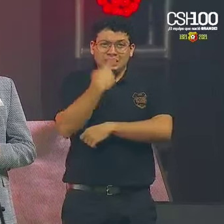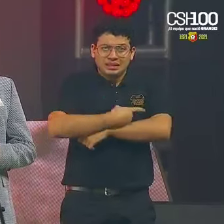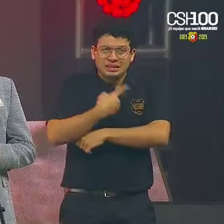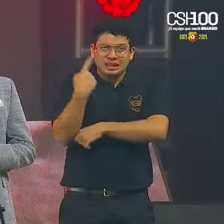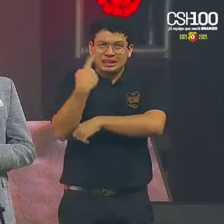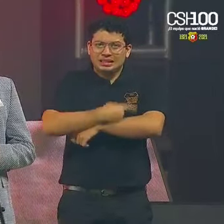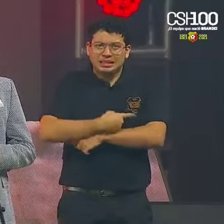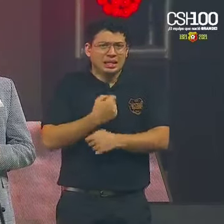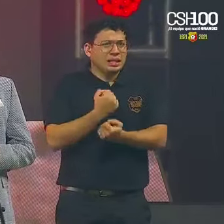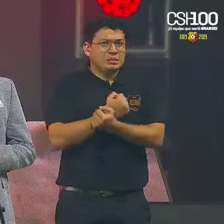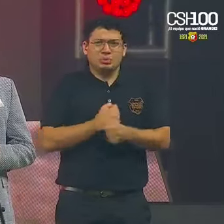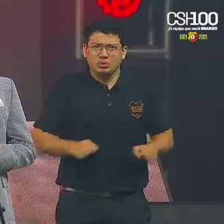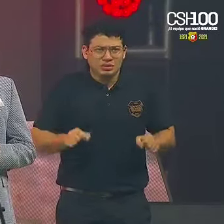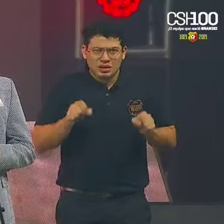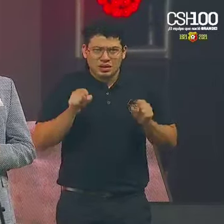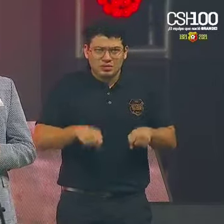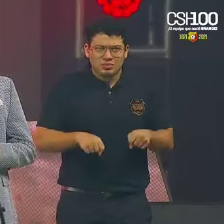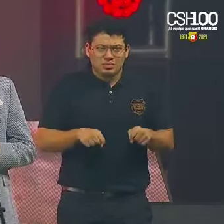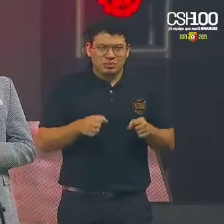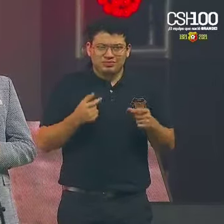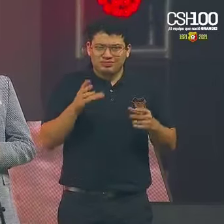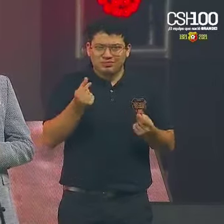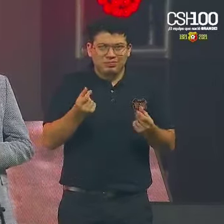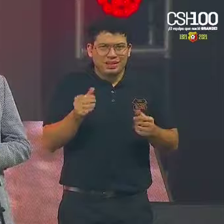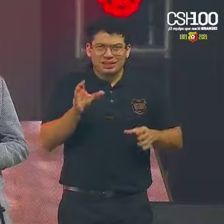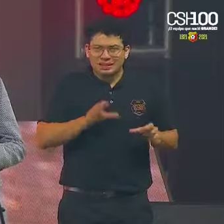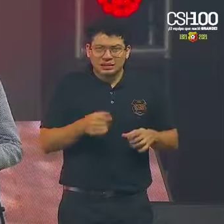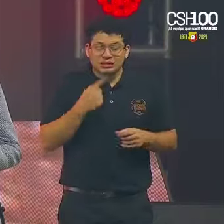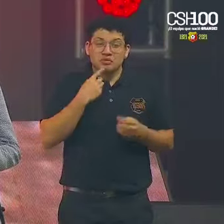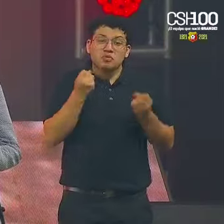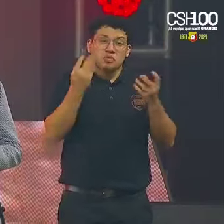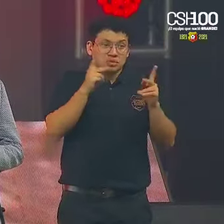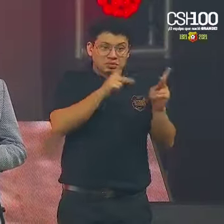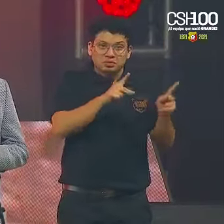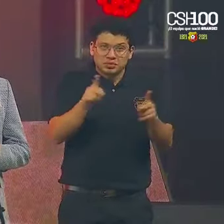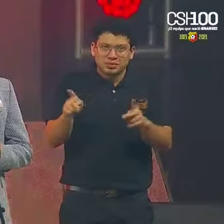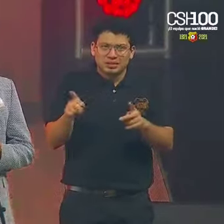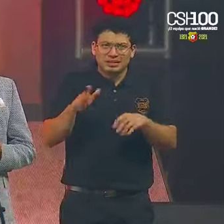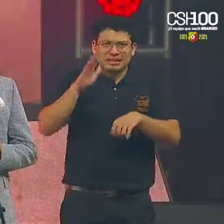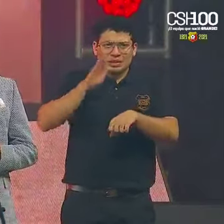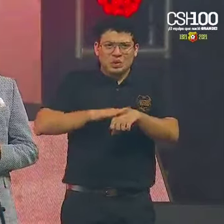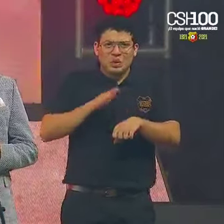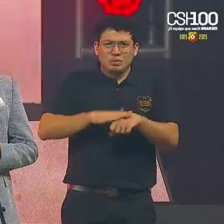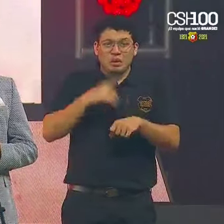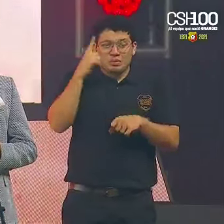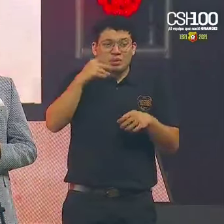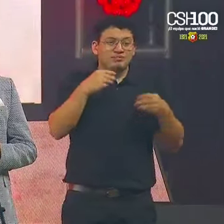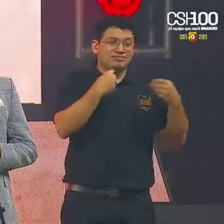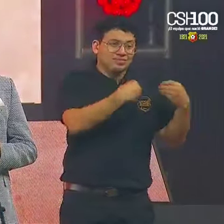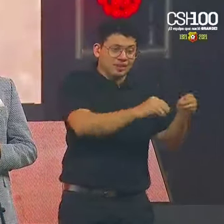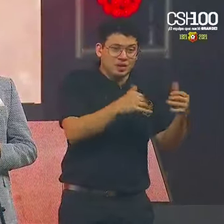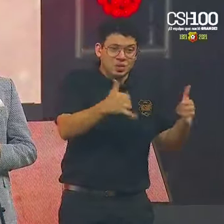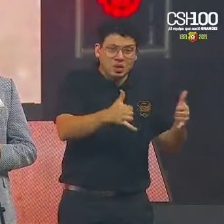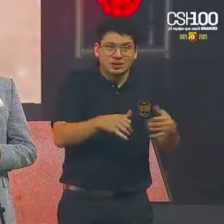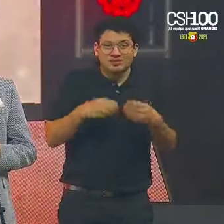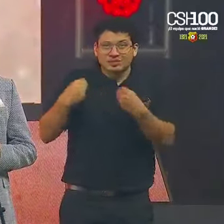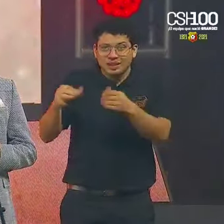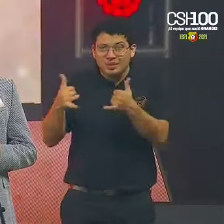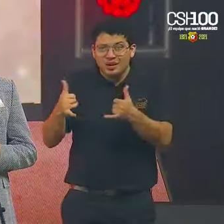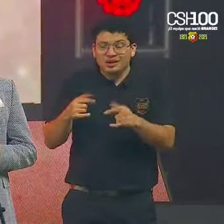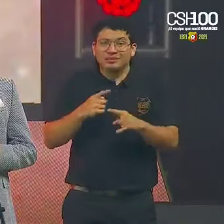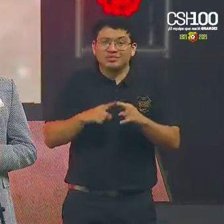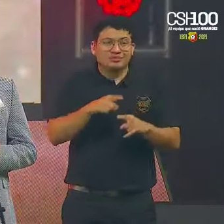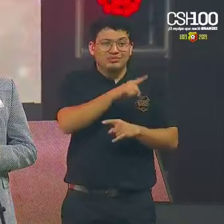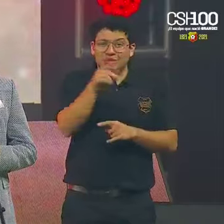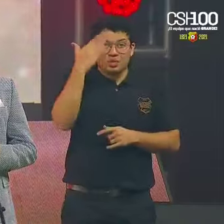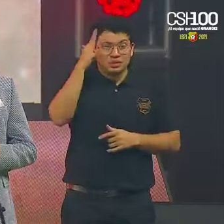casi imposible de sostener. Mucha gente me ha culpado por algunas ventas de jugadores. Lo que no sabe es que gracias a